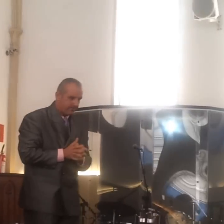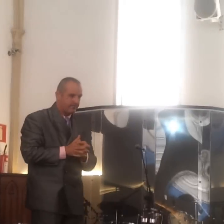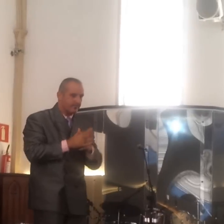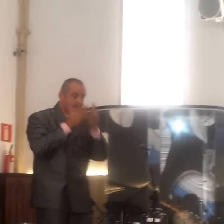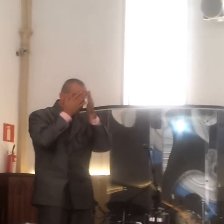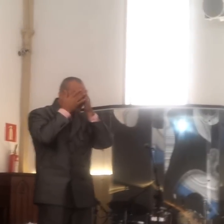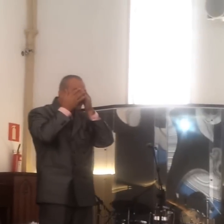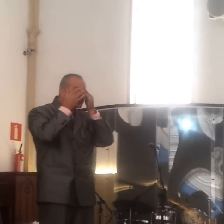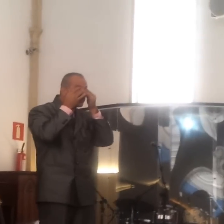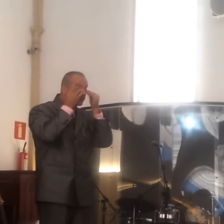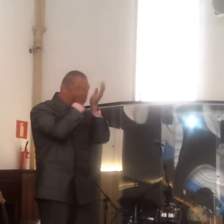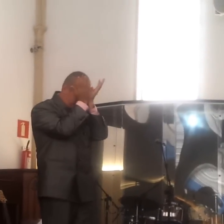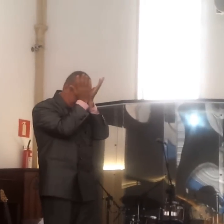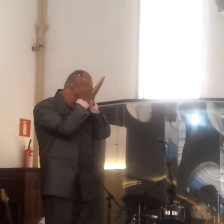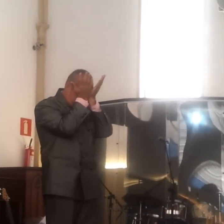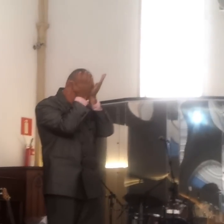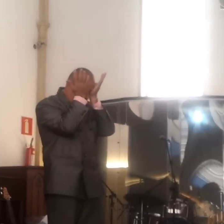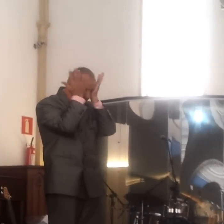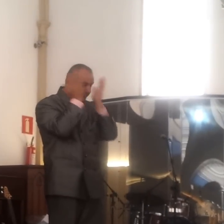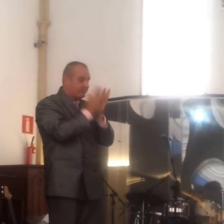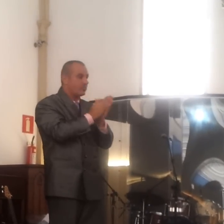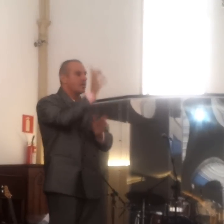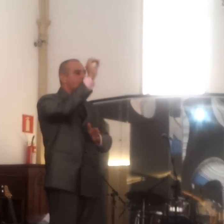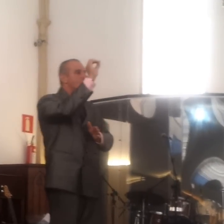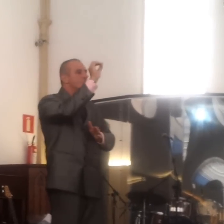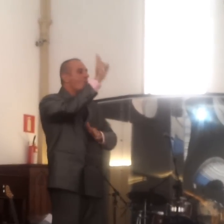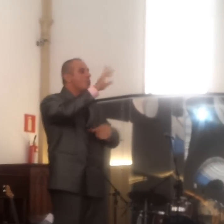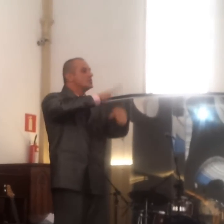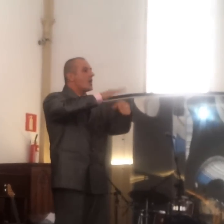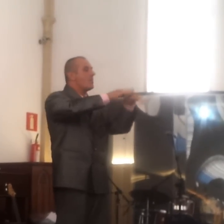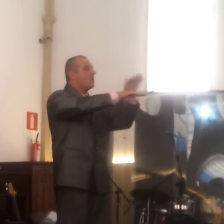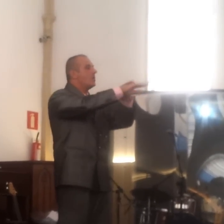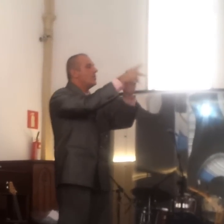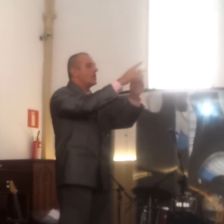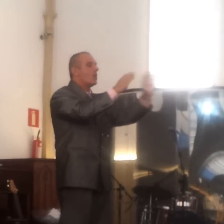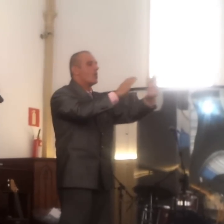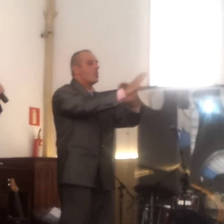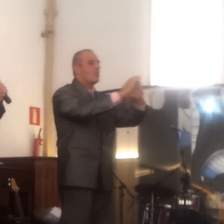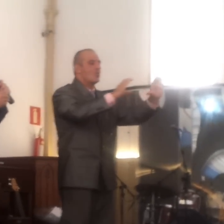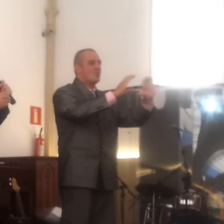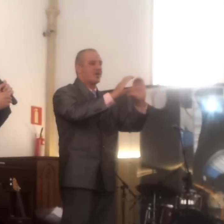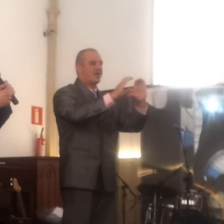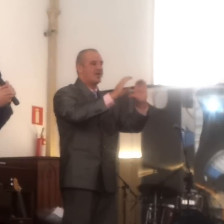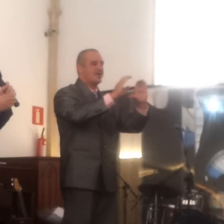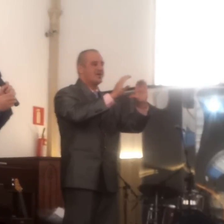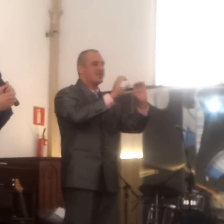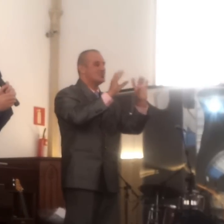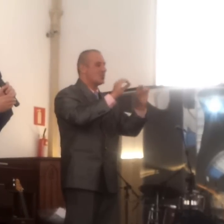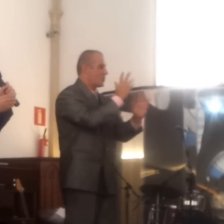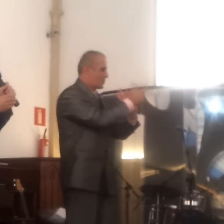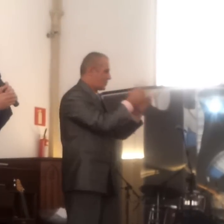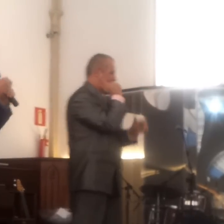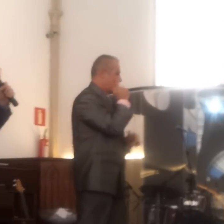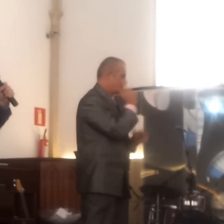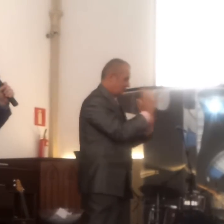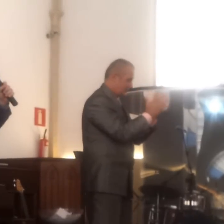Deus utiliza as mãos para comunicar não apenas com os surdos